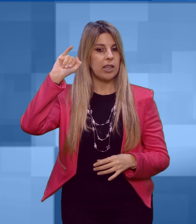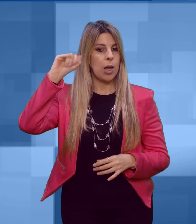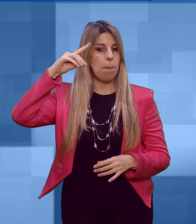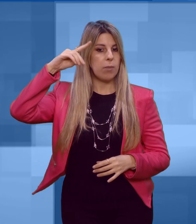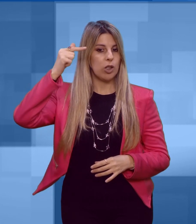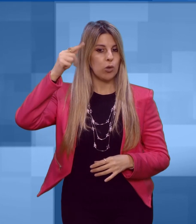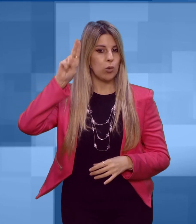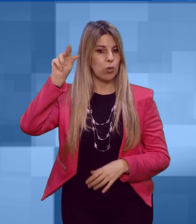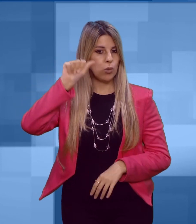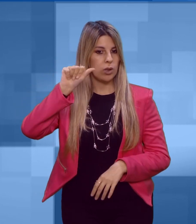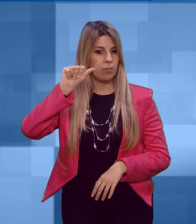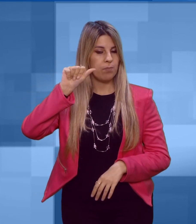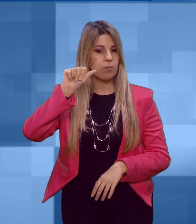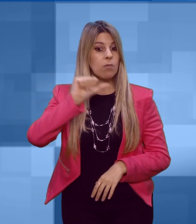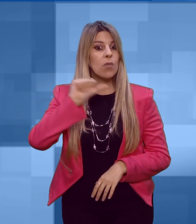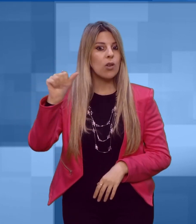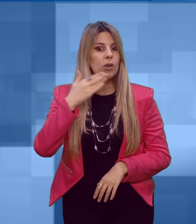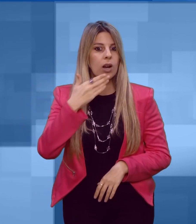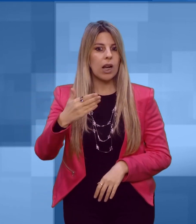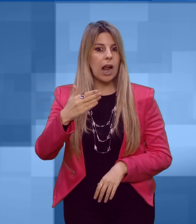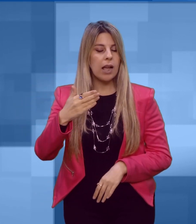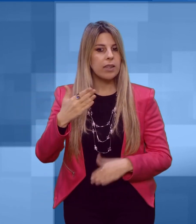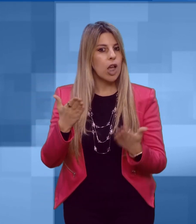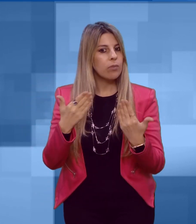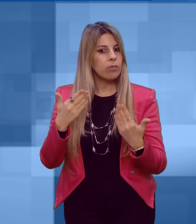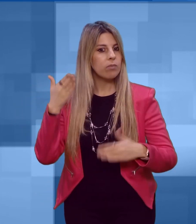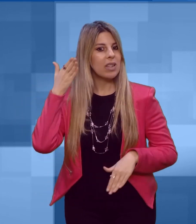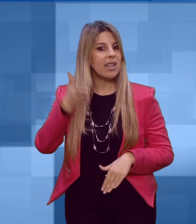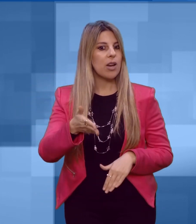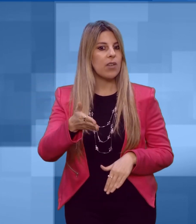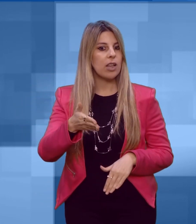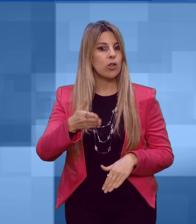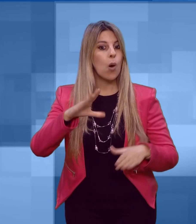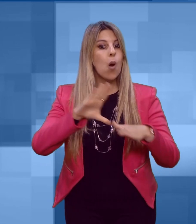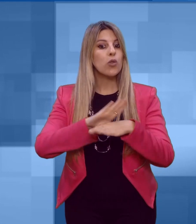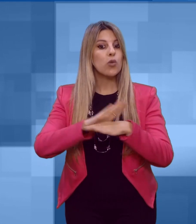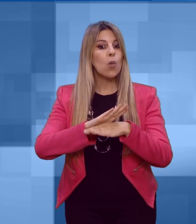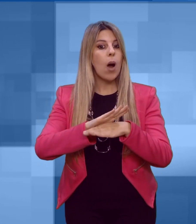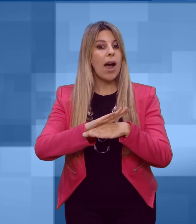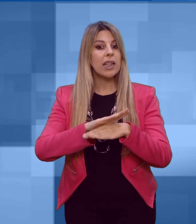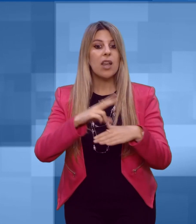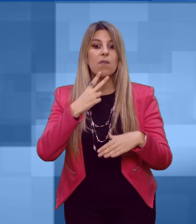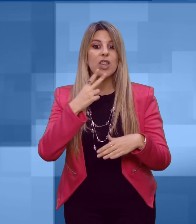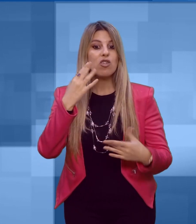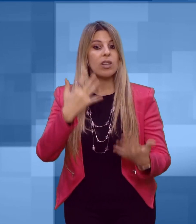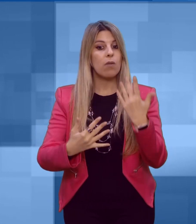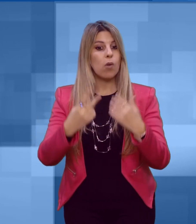Soltanto grazie al tempestivo intervento di due squadre dei vigili del fuoco, di due pattuglie della stazione forestale di